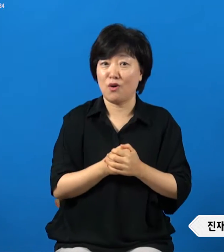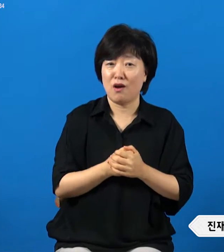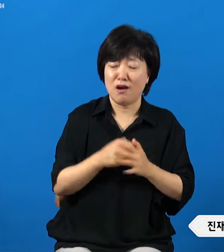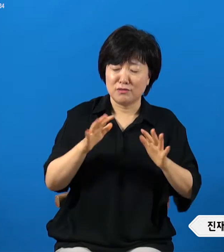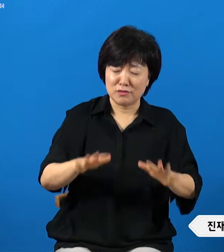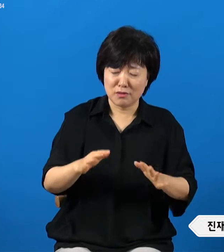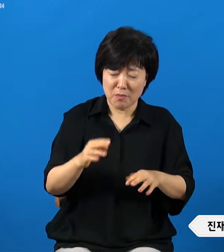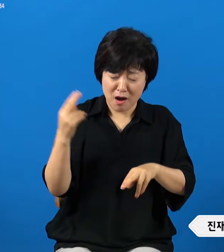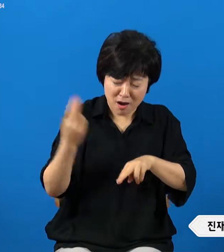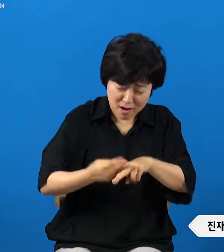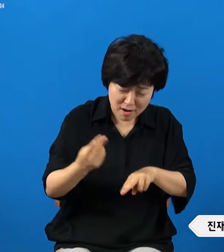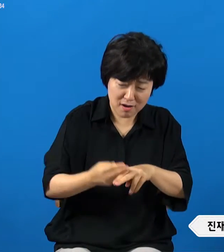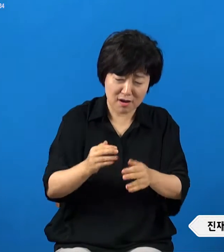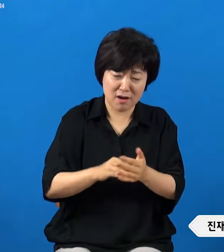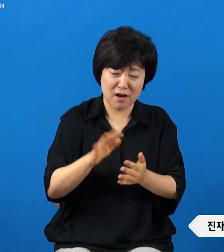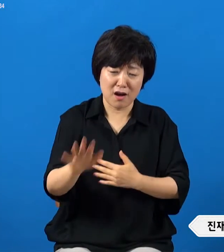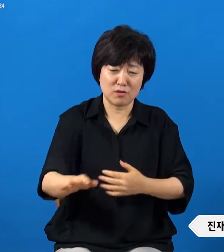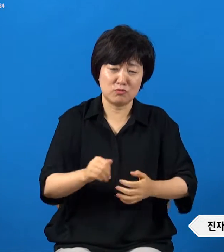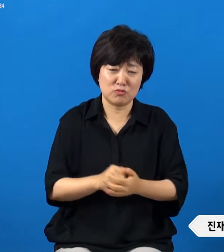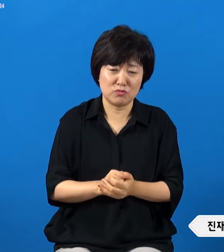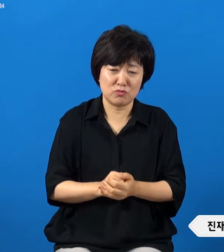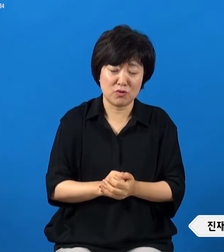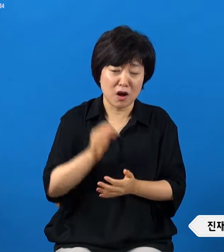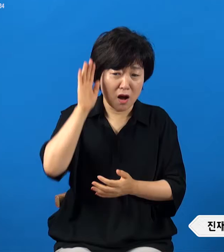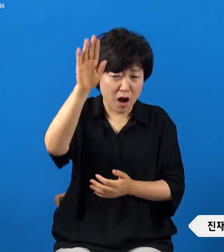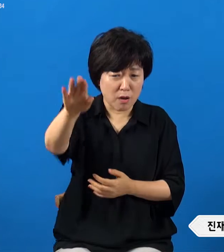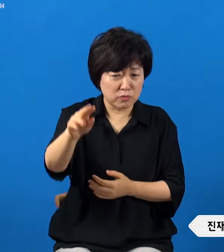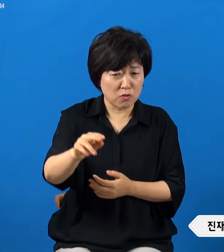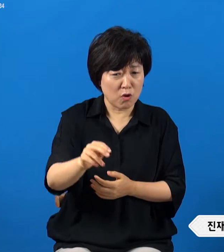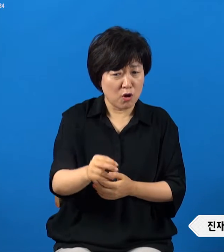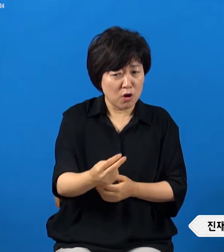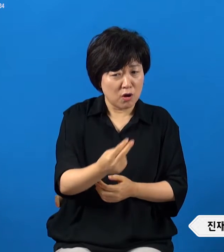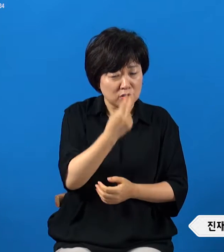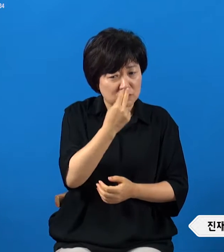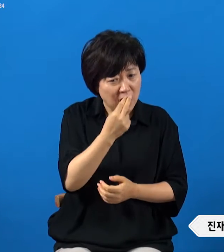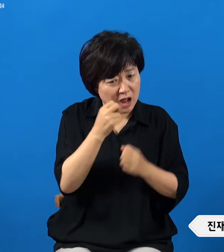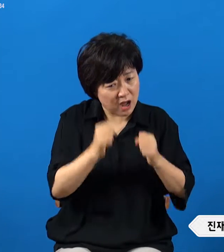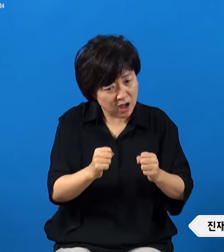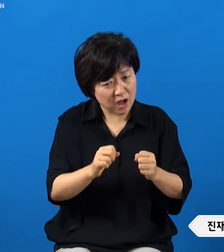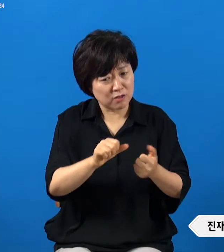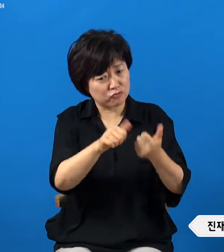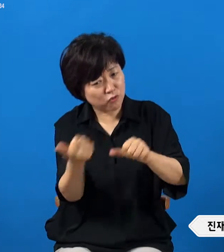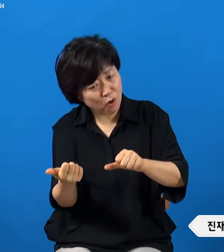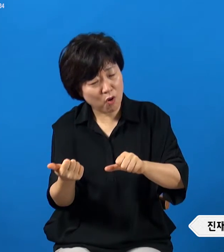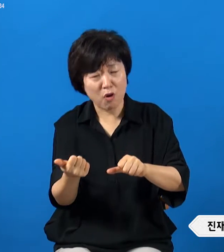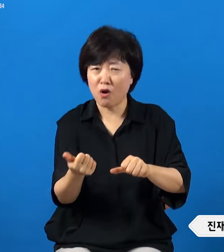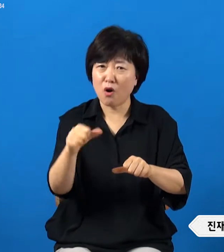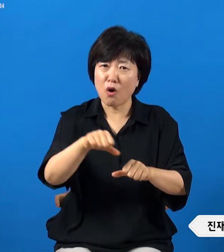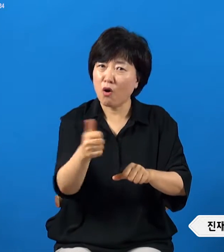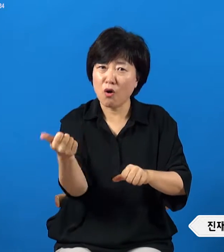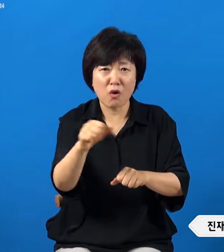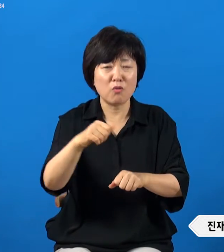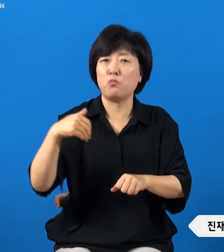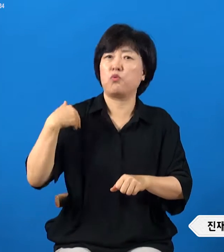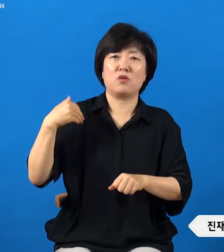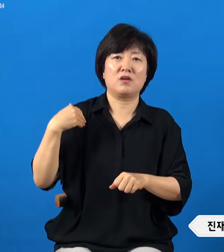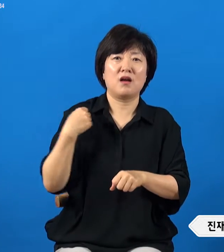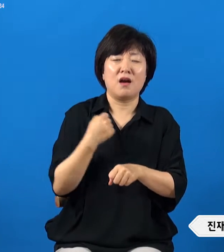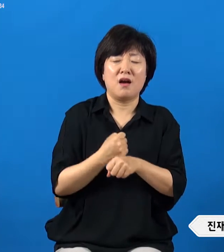아니 생명의 위협 가운데 내일을 보장할 수 없는 그 감옥 가운데에서 그 어두운